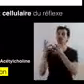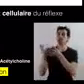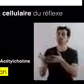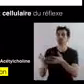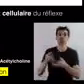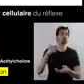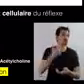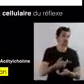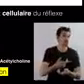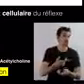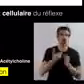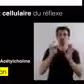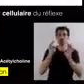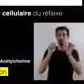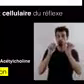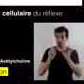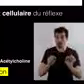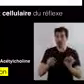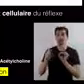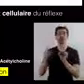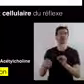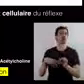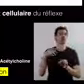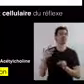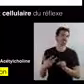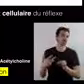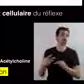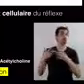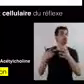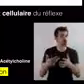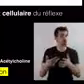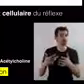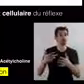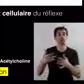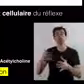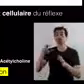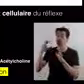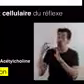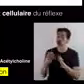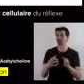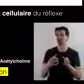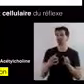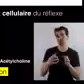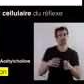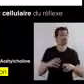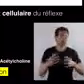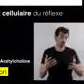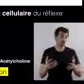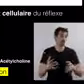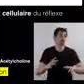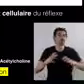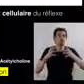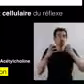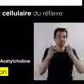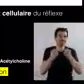nerveux comme la moelle épinière ou le cerveau. Puis, de là, part alors un message nerveux moteur qui provoque alors la contraction des muscles et